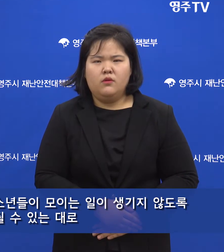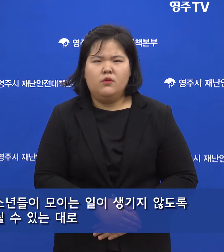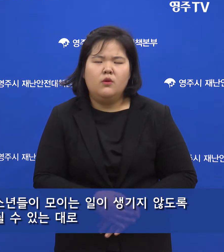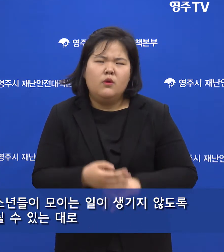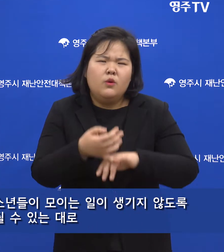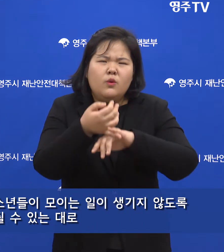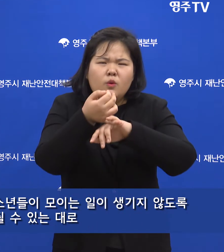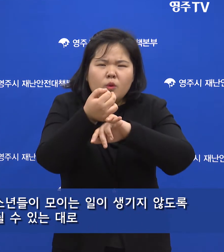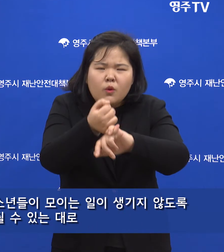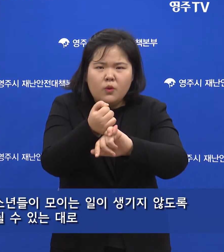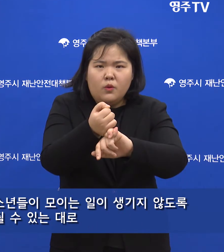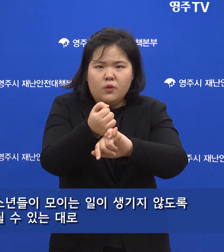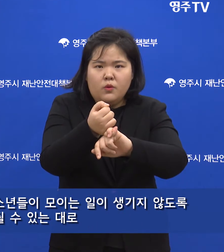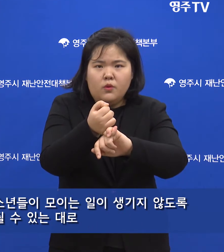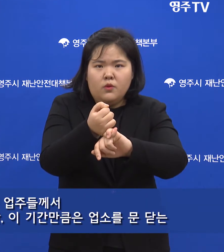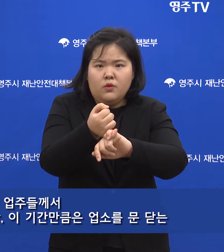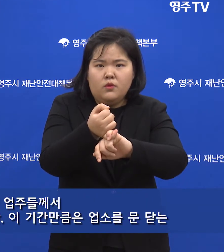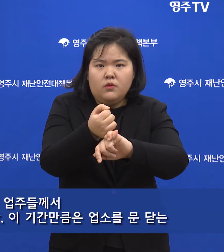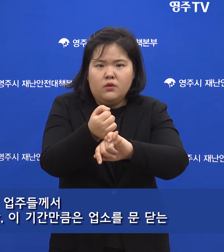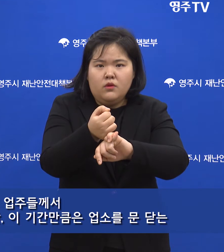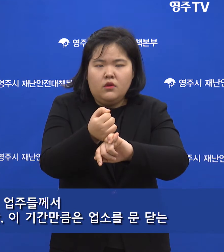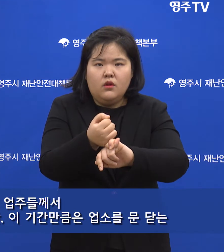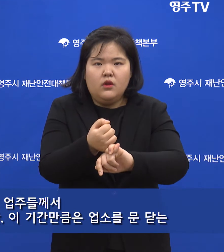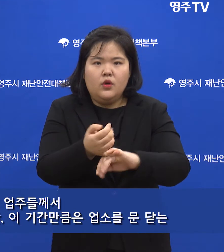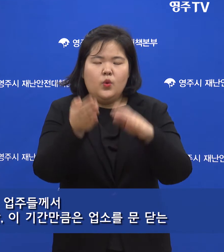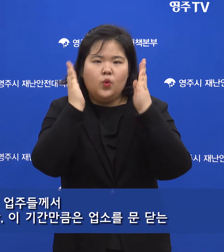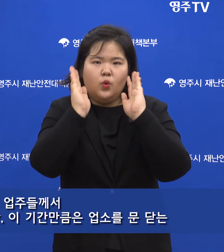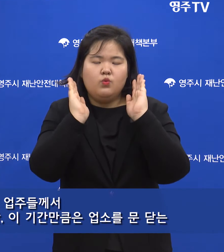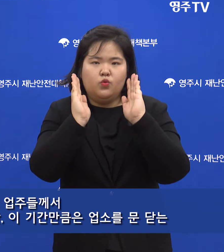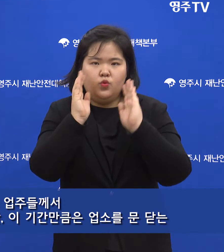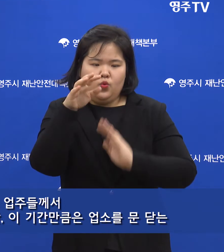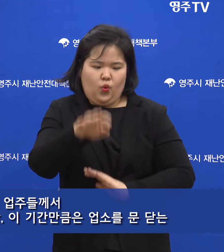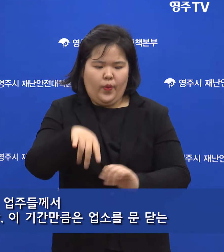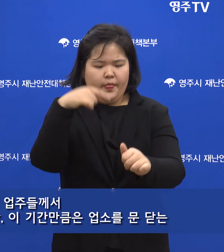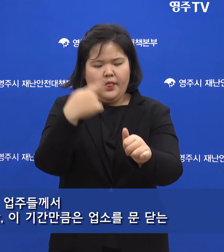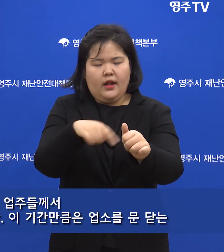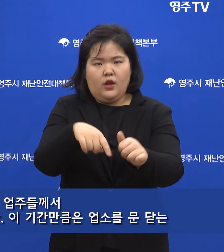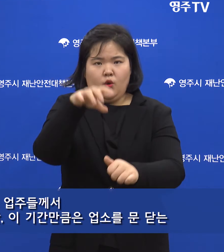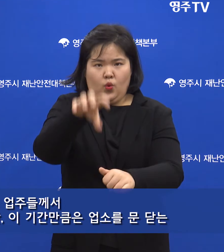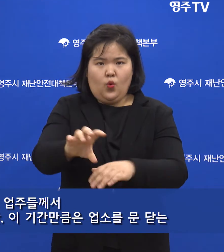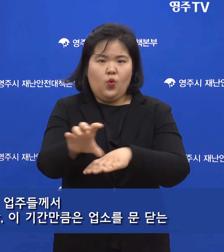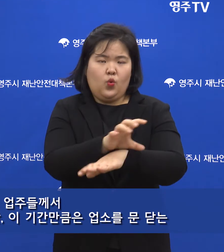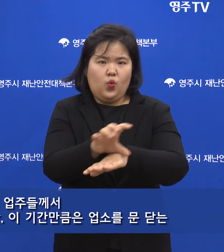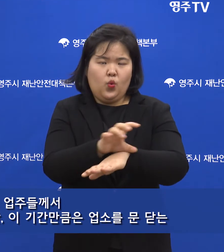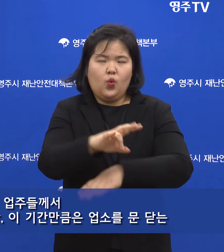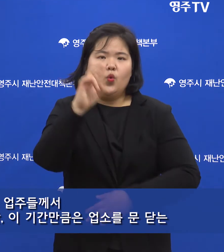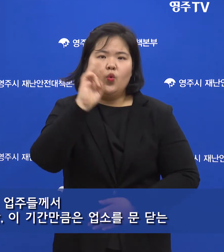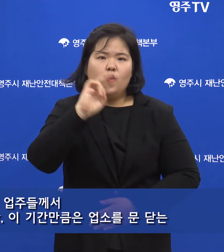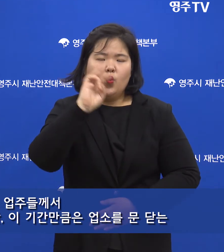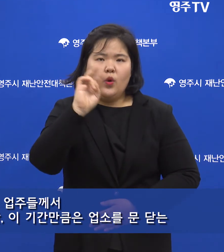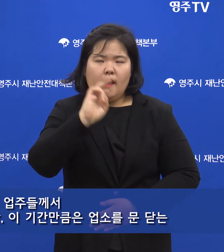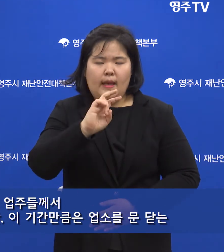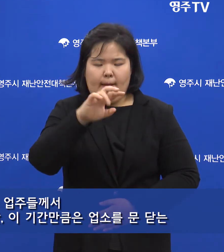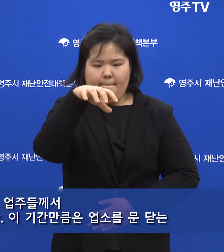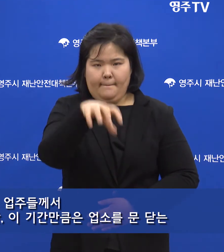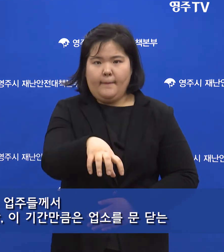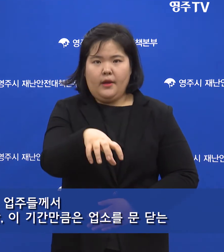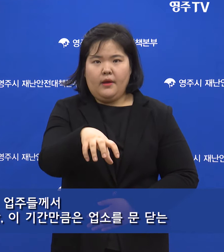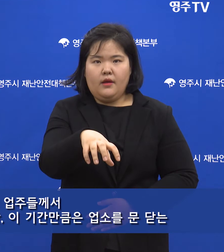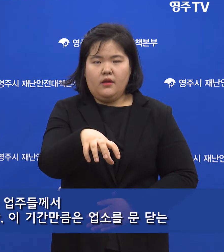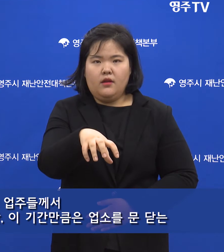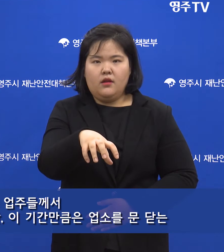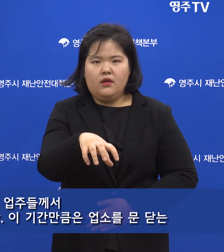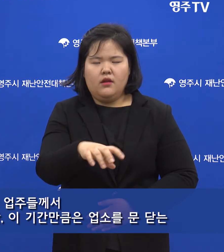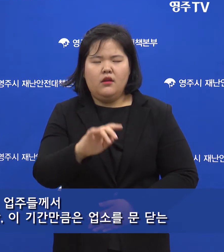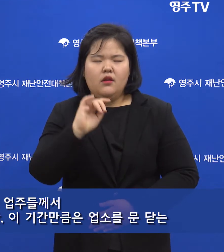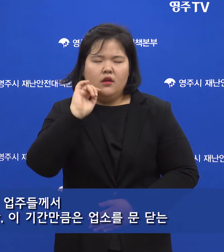가급적이면 될 수 있는 대로 학원, 또 교습소, PC방, 노래방 같은 이런 업주들께서,